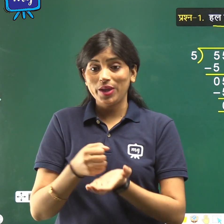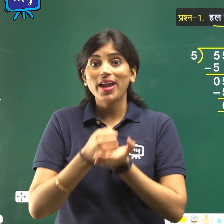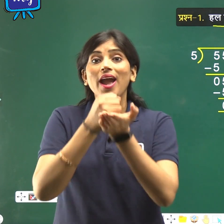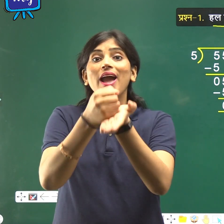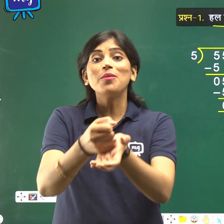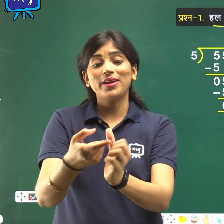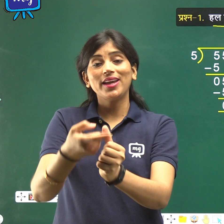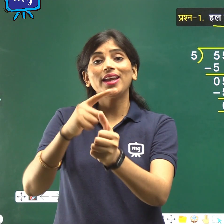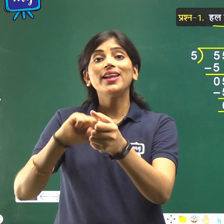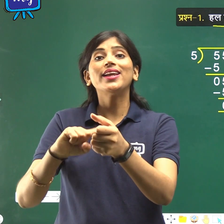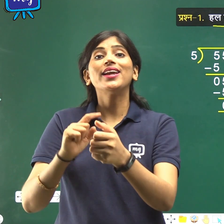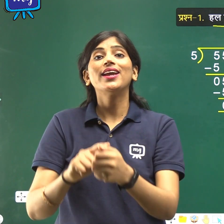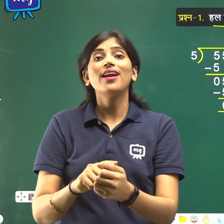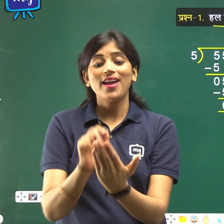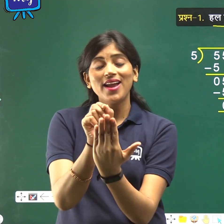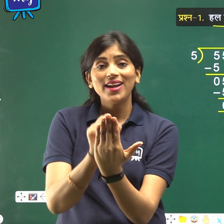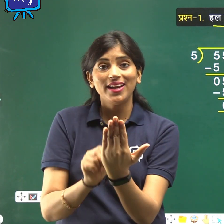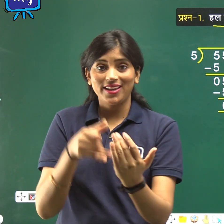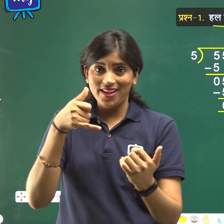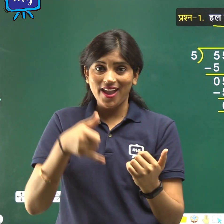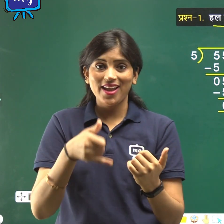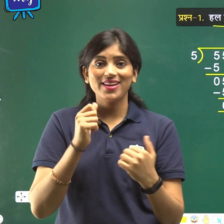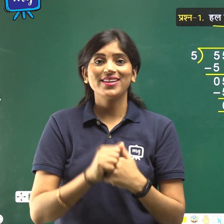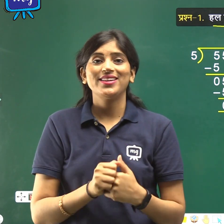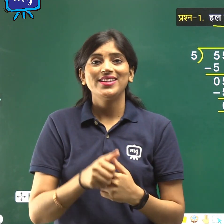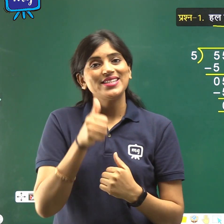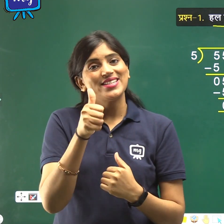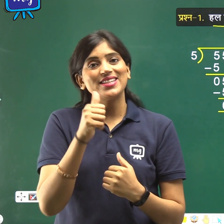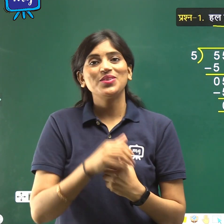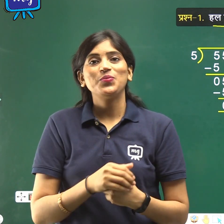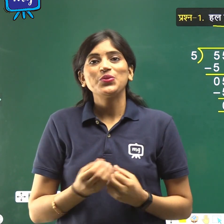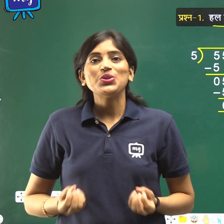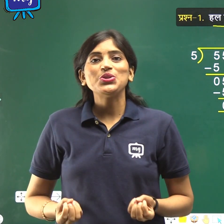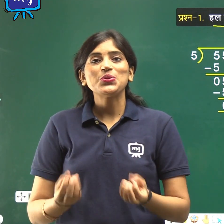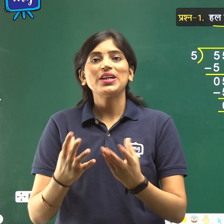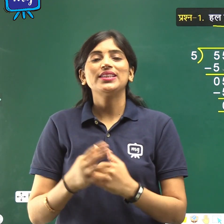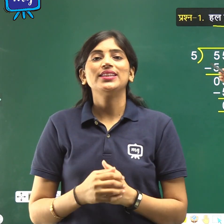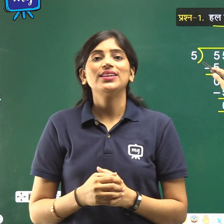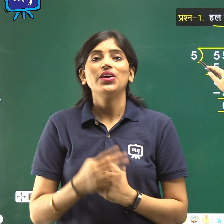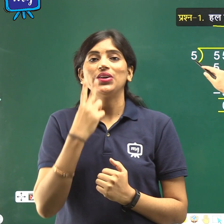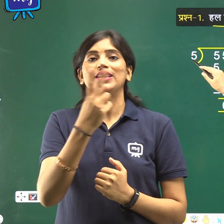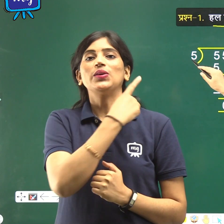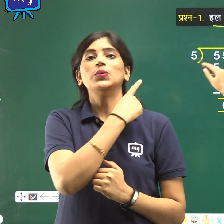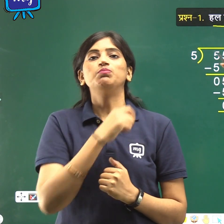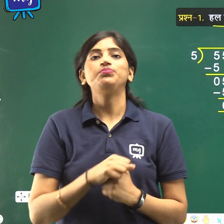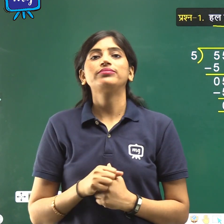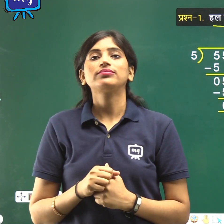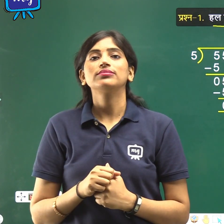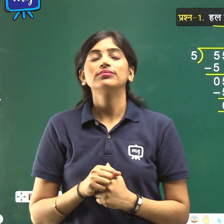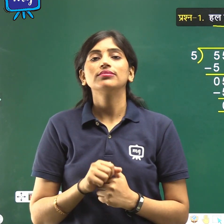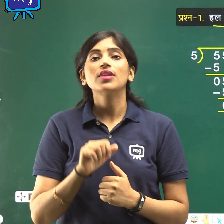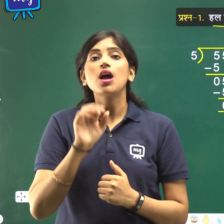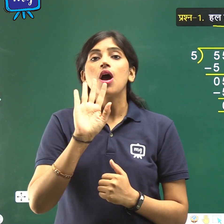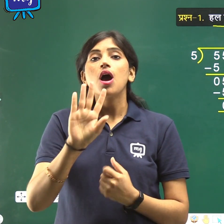लिए लिखे हैं। ठीक है, शुरू करते हैं। देखो, 5